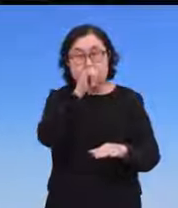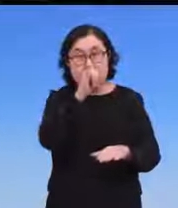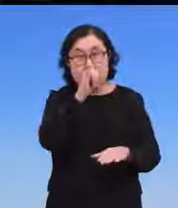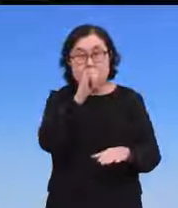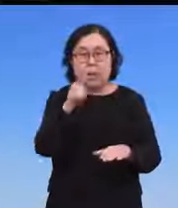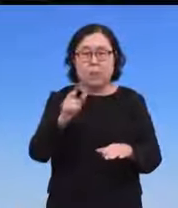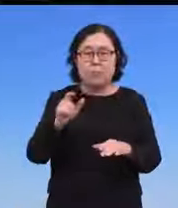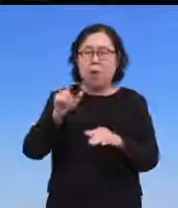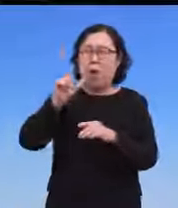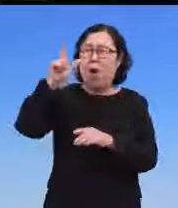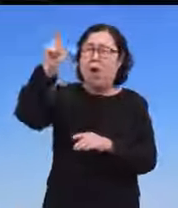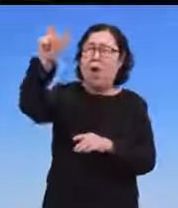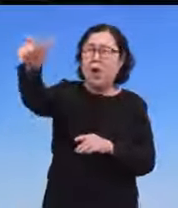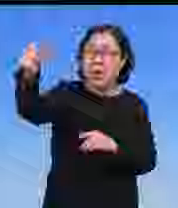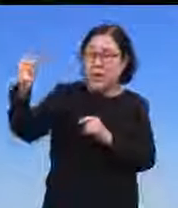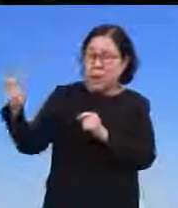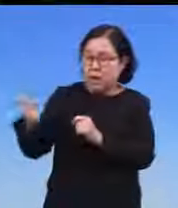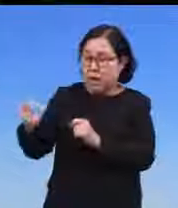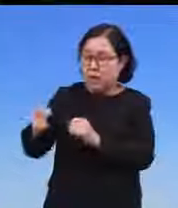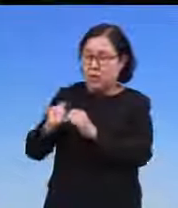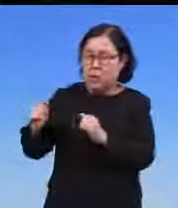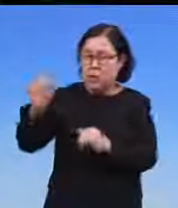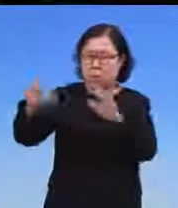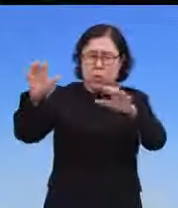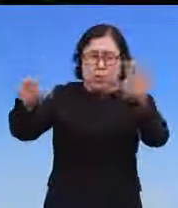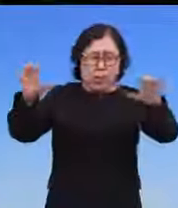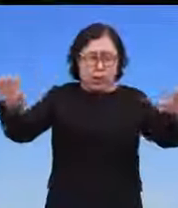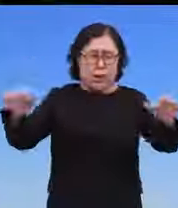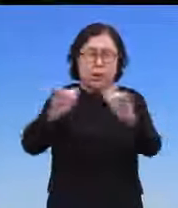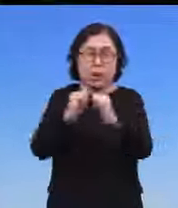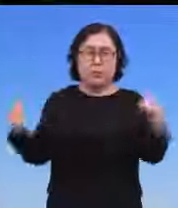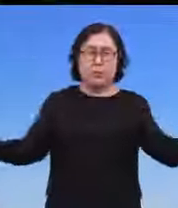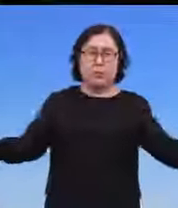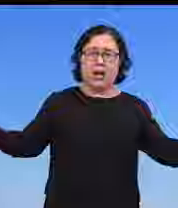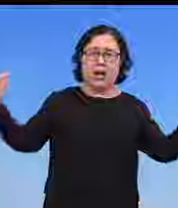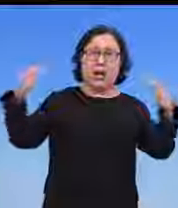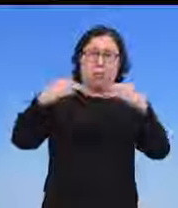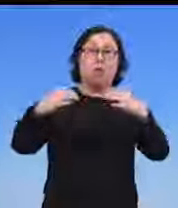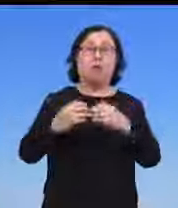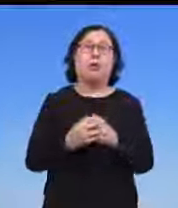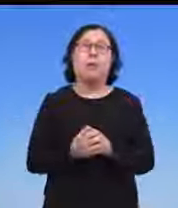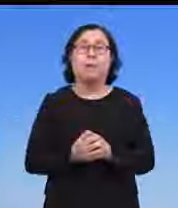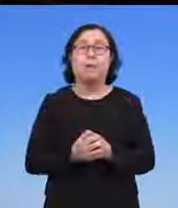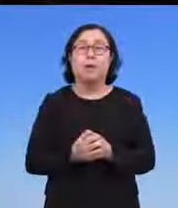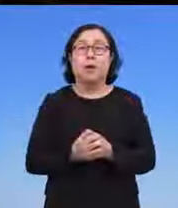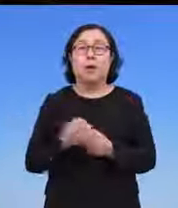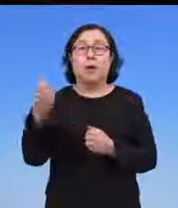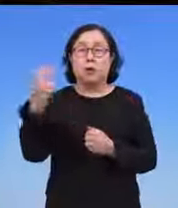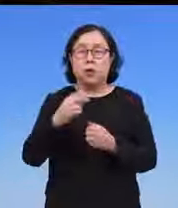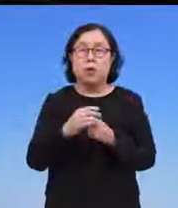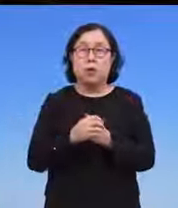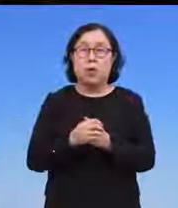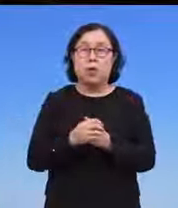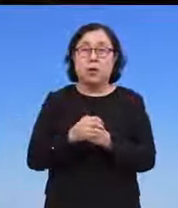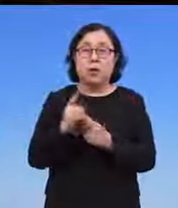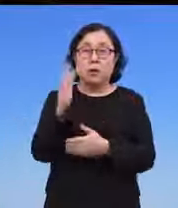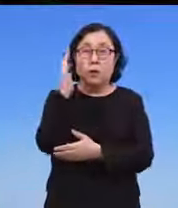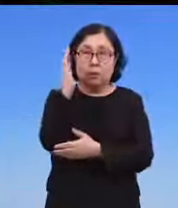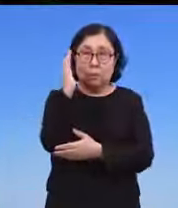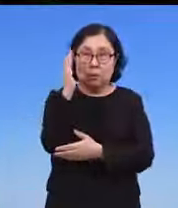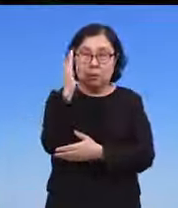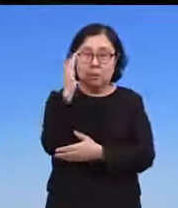분이에요. 그런데 막 원근 각처에서 사람들이 몰려오는 겁니다. 그것만이 다가 아니고요. 그의